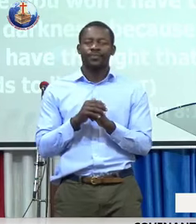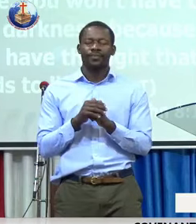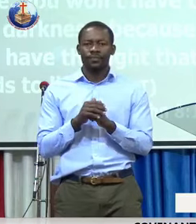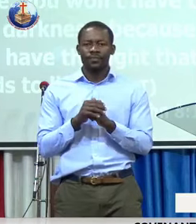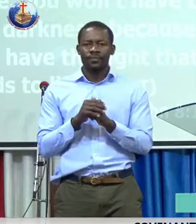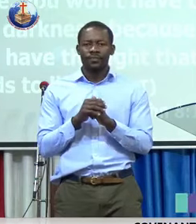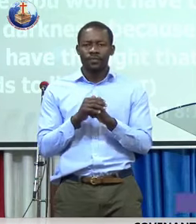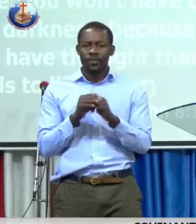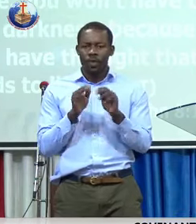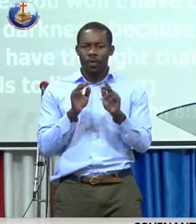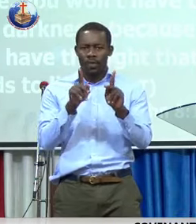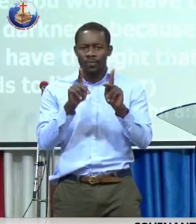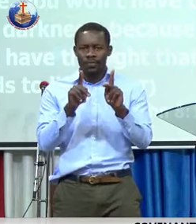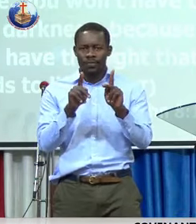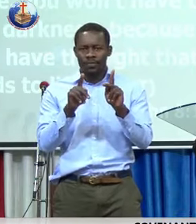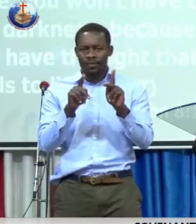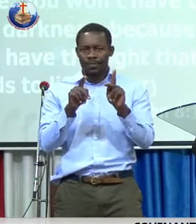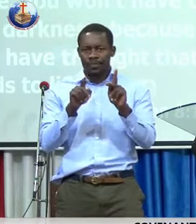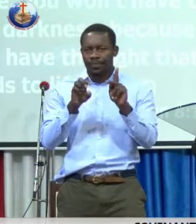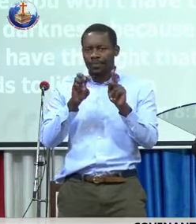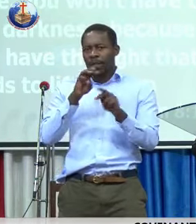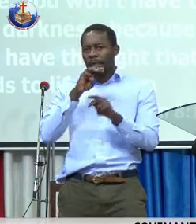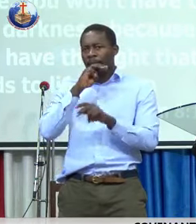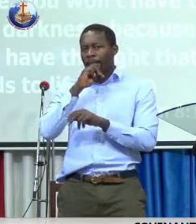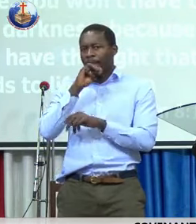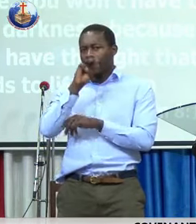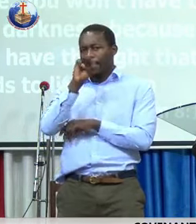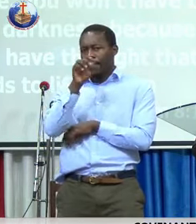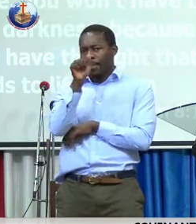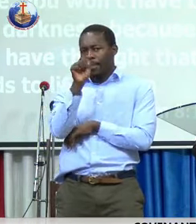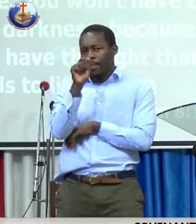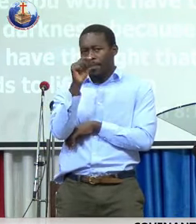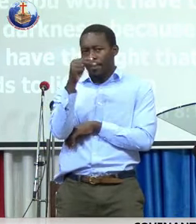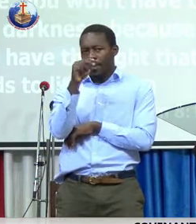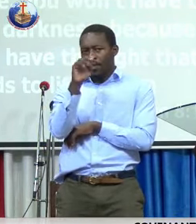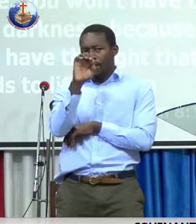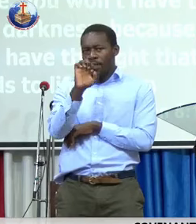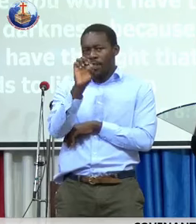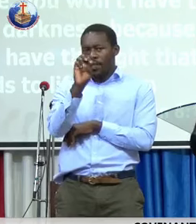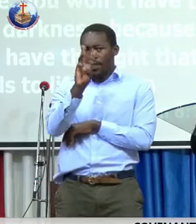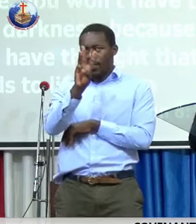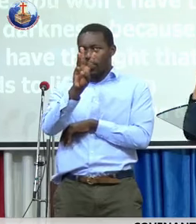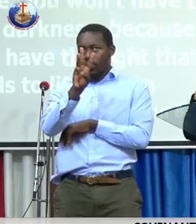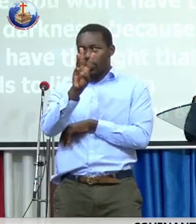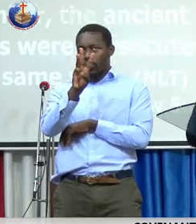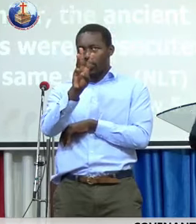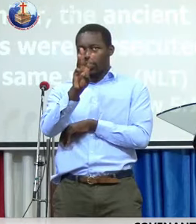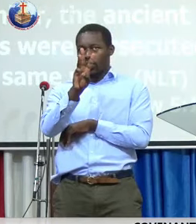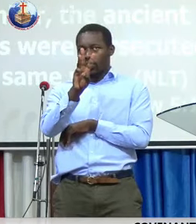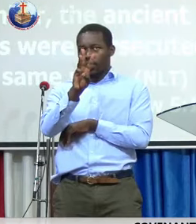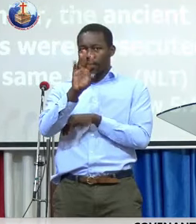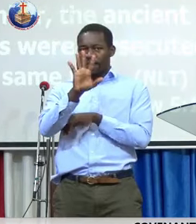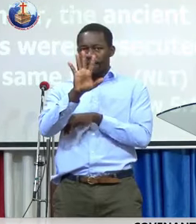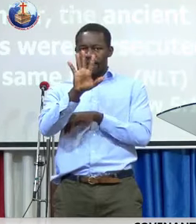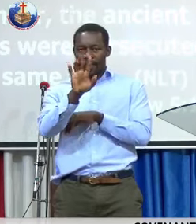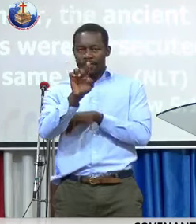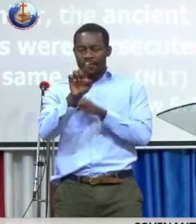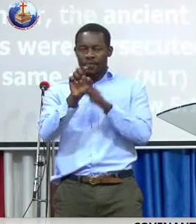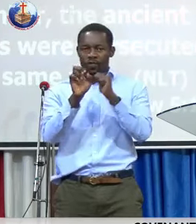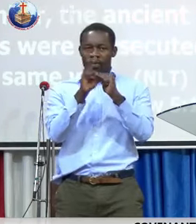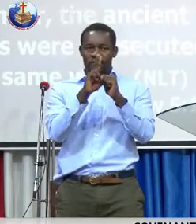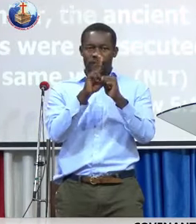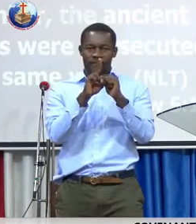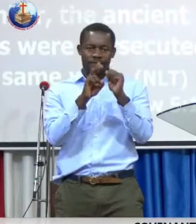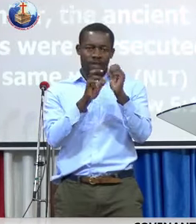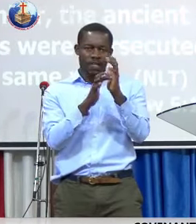the background to Matthew chapter 5. Msingi wa kitabu cha Mathayo sura ya 5. In the previous verses, Jesus was giving the